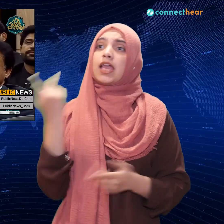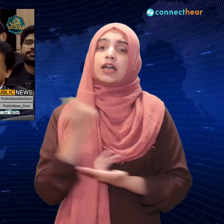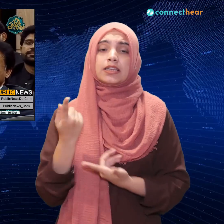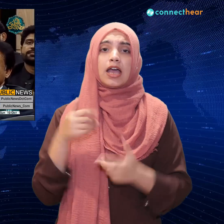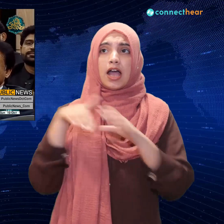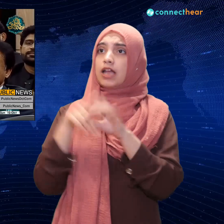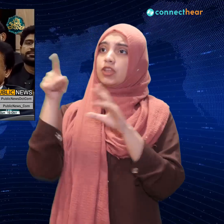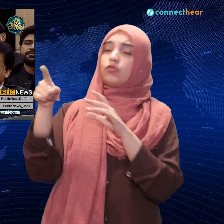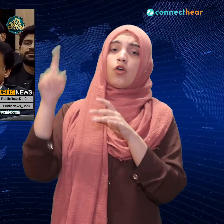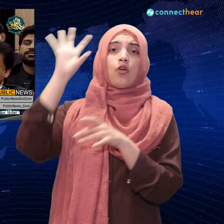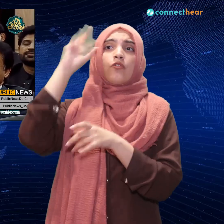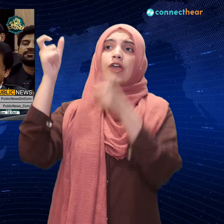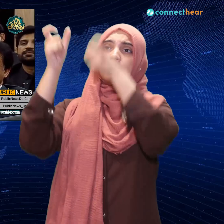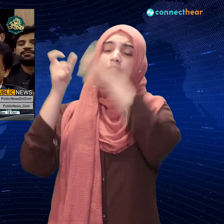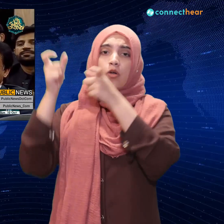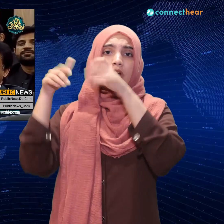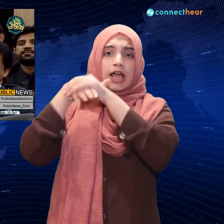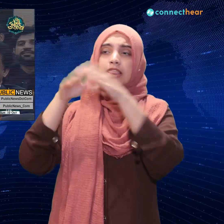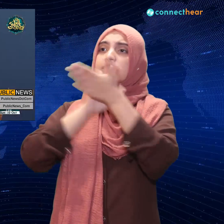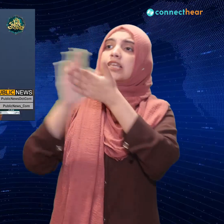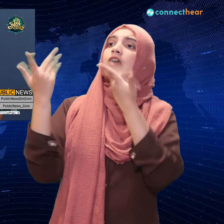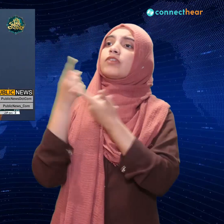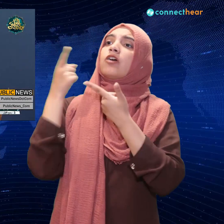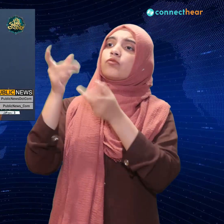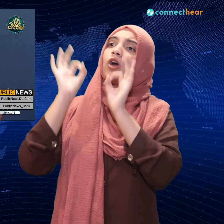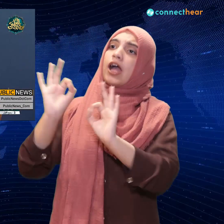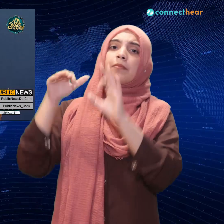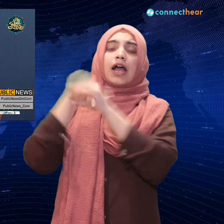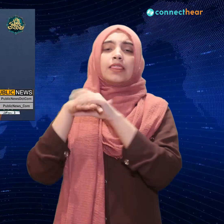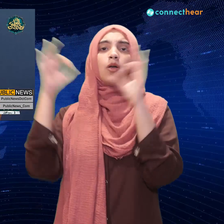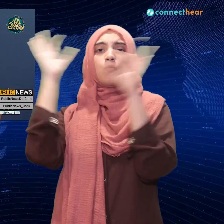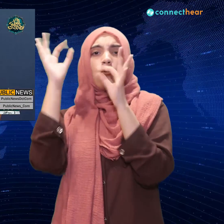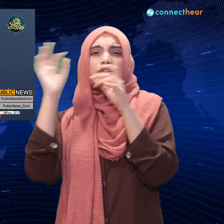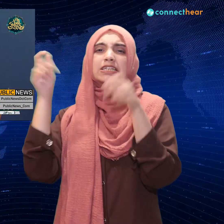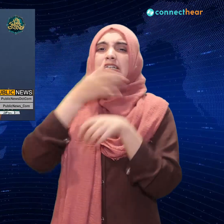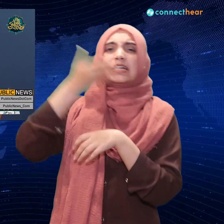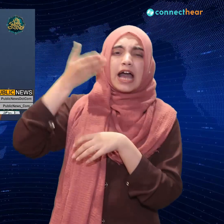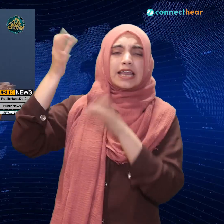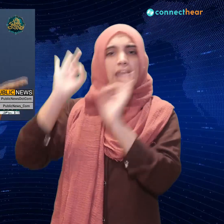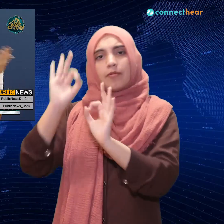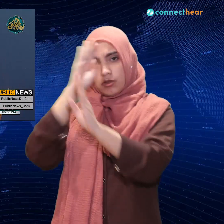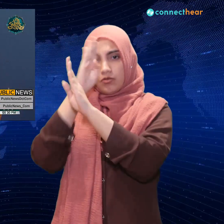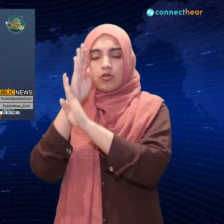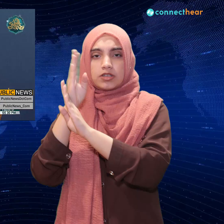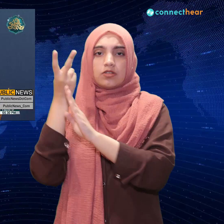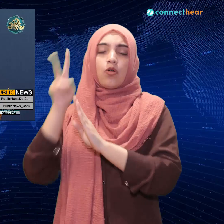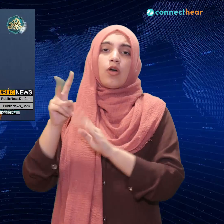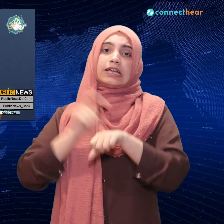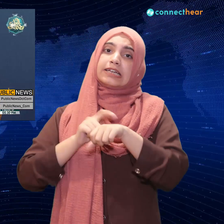رول ماڈلز تھے ہم نے ان کو فالو کیا۔ اور وقت کے ساتھ اللہ نے